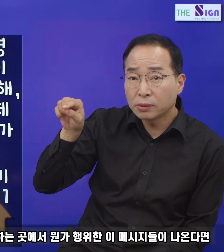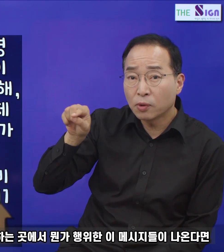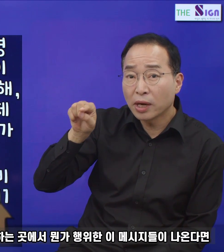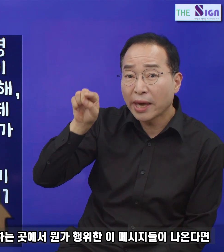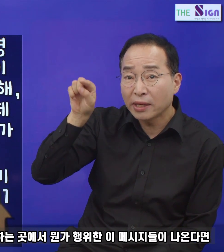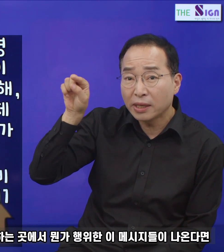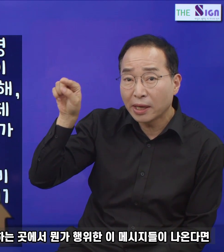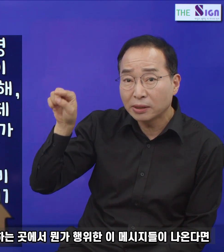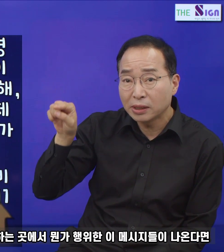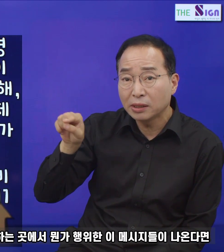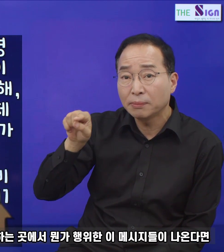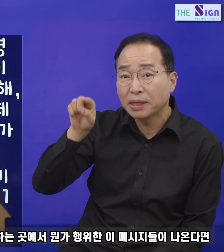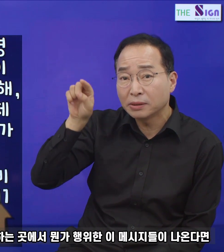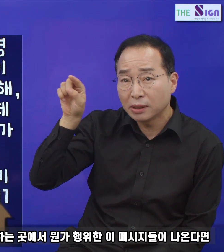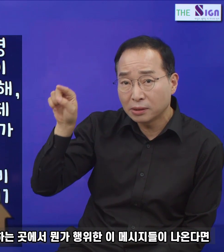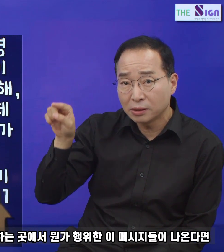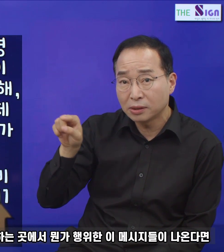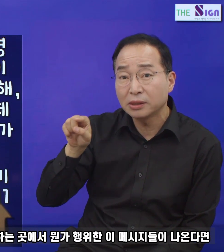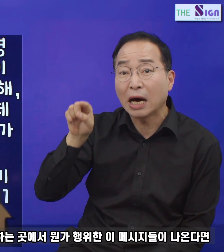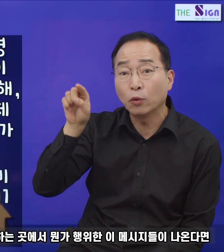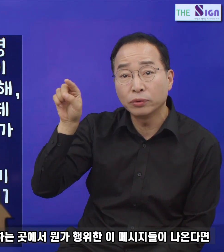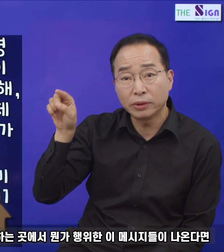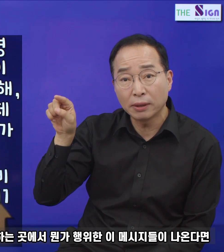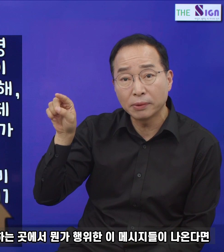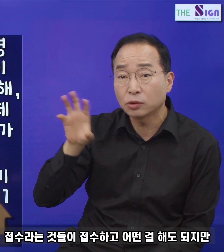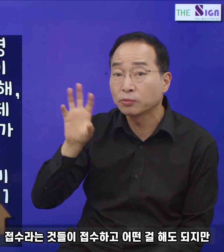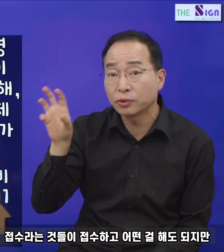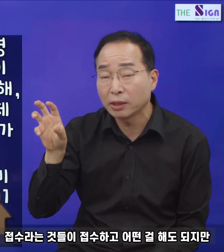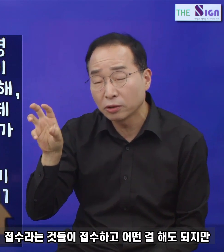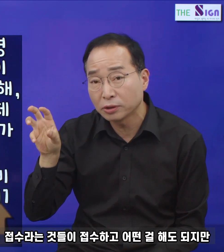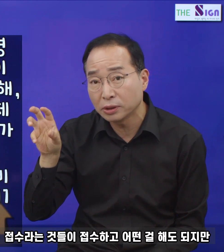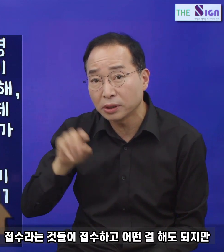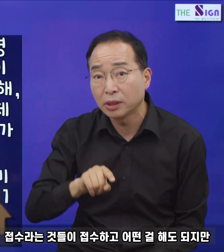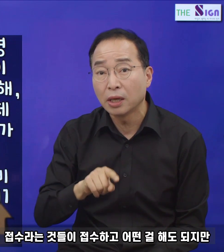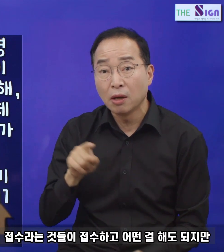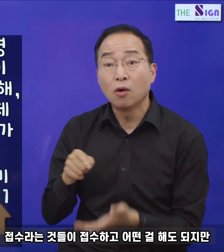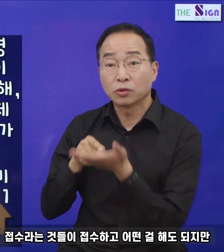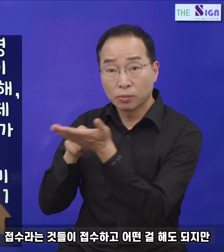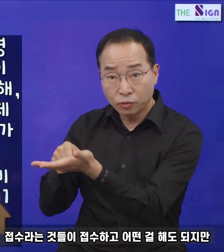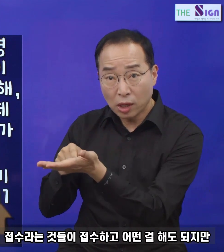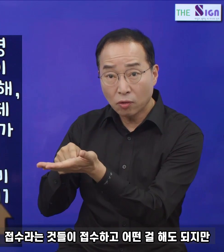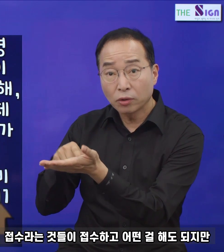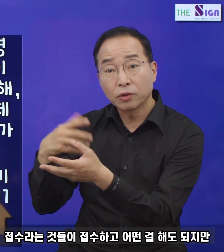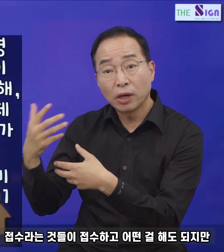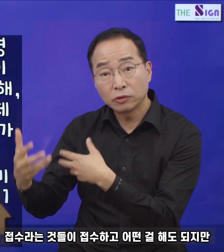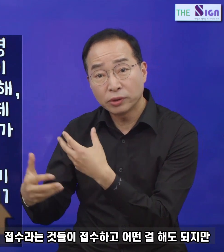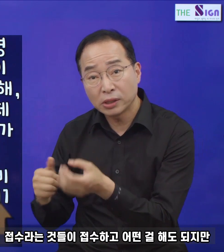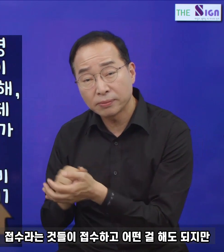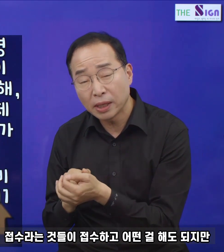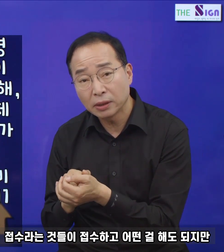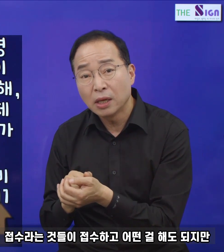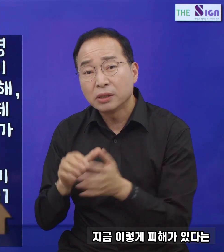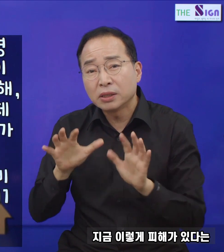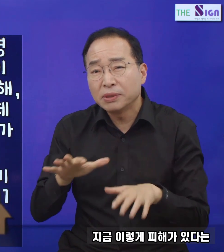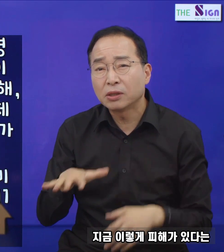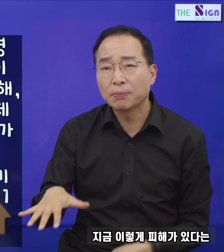뭔가 행위한 이 메시지들이 나온다면 접수라는 것들이 접수하고 어떤 걸 해도 되지만 지금 이렇게